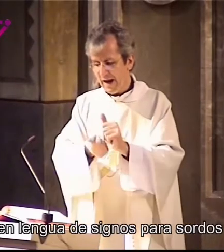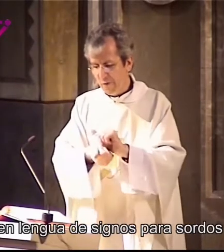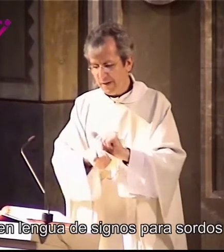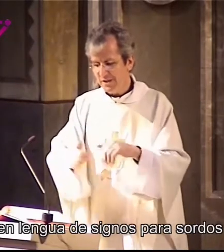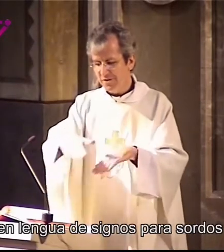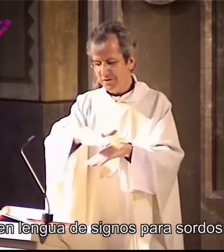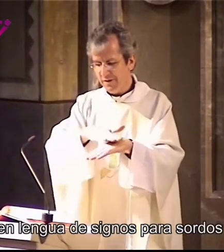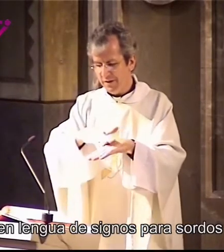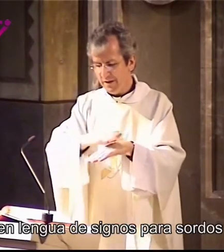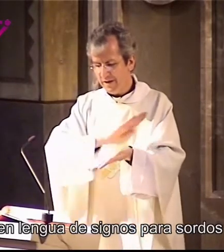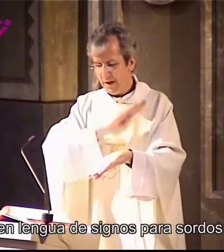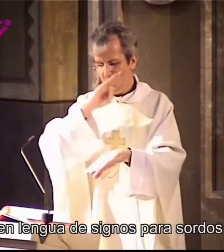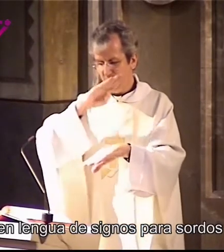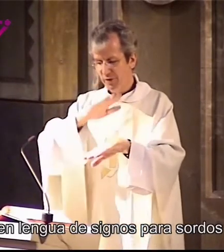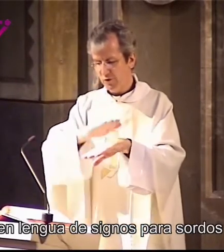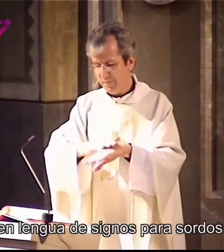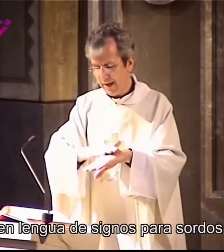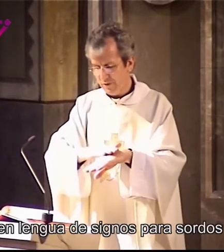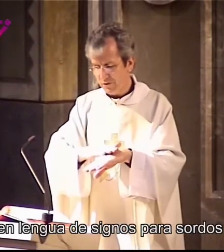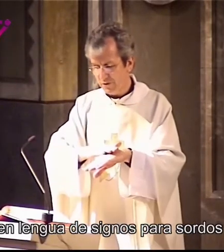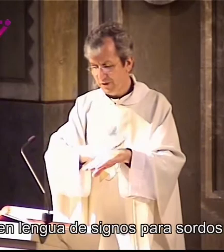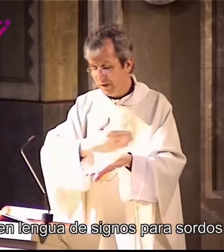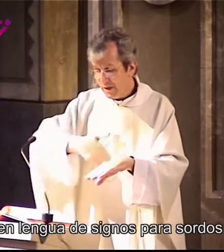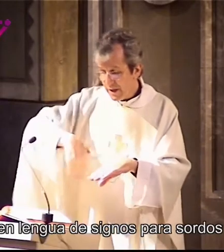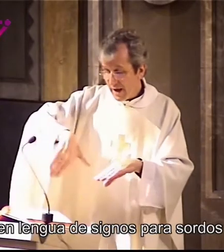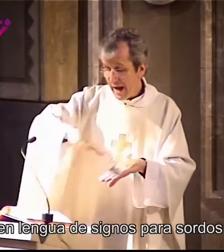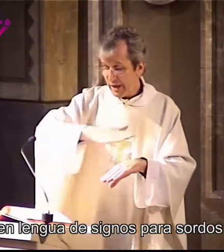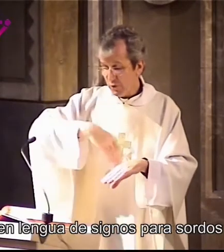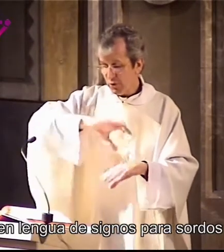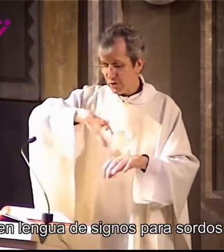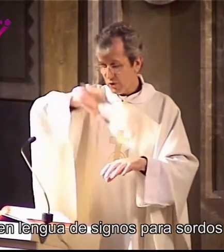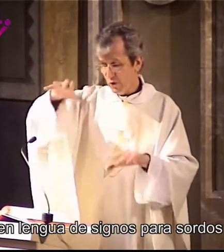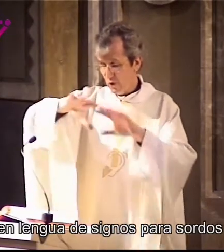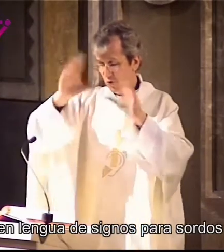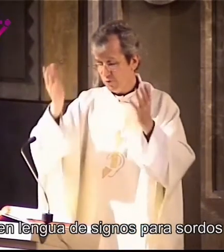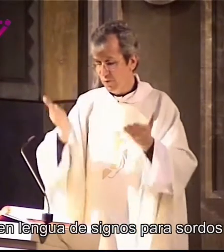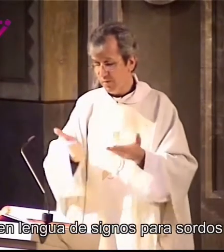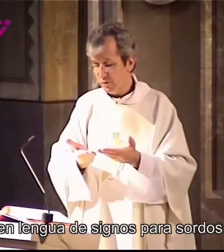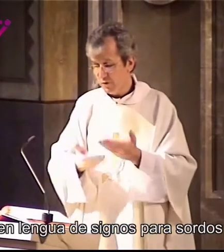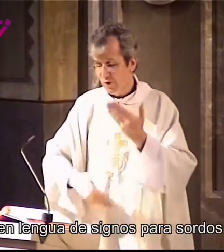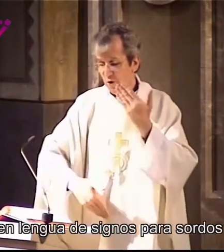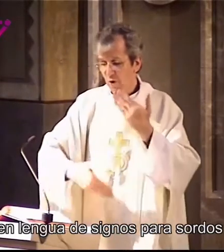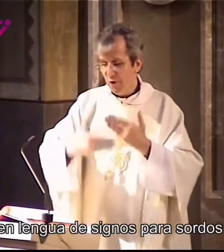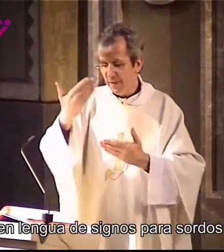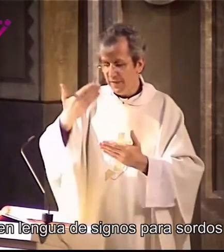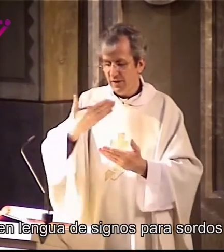conversión y el perdón de los pecados. a todos los pueblos, comenzando